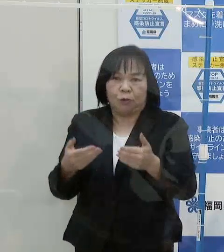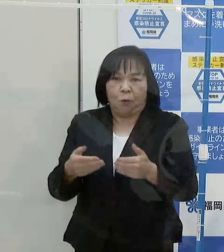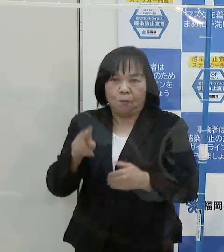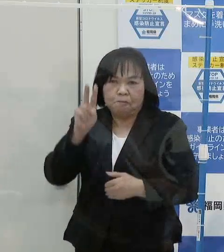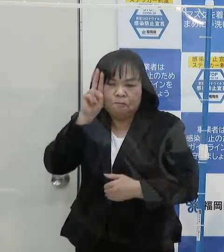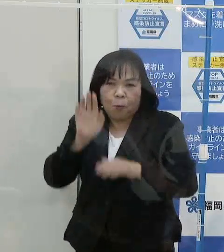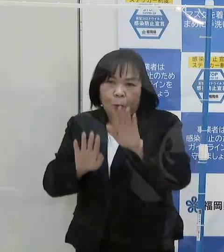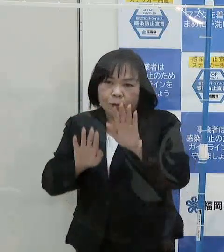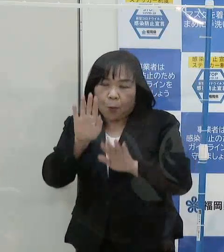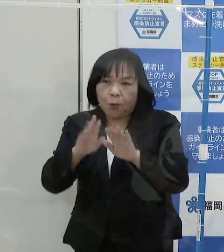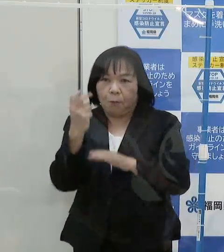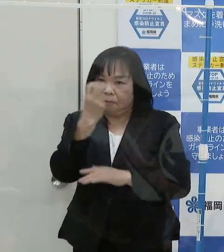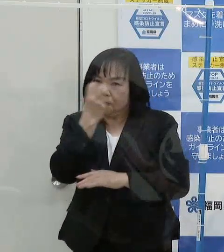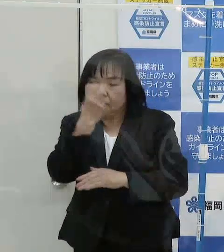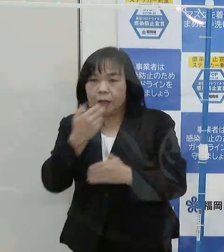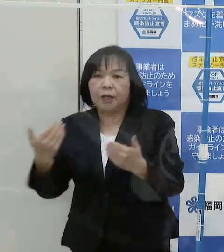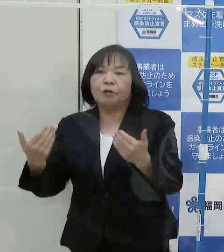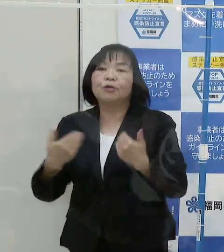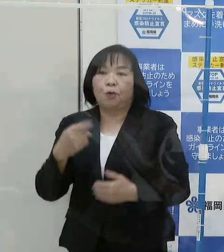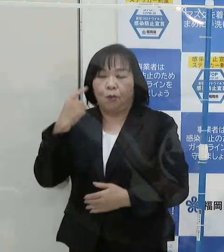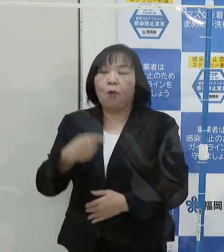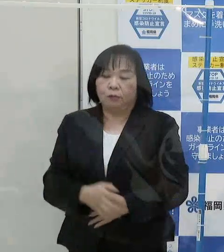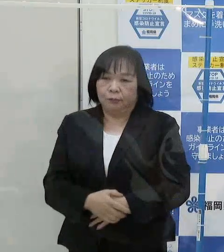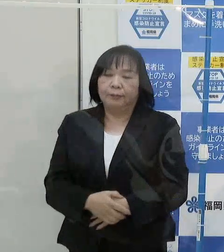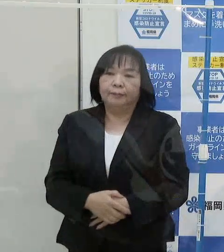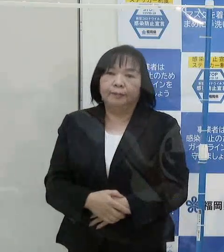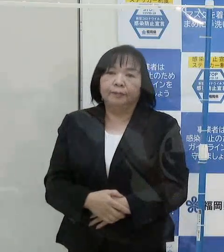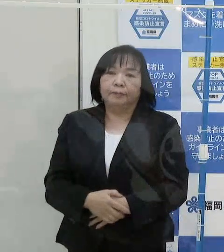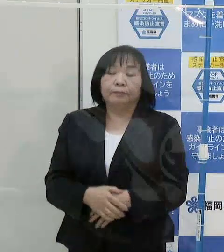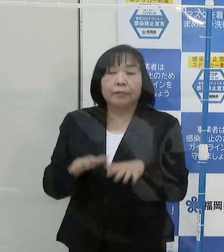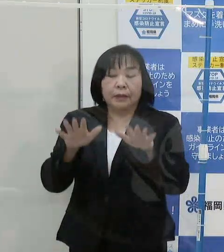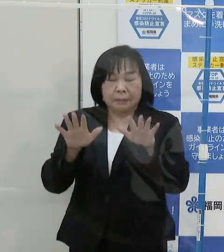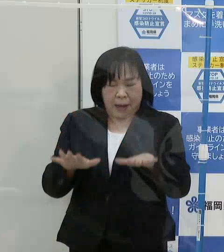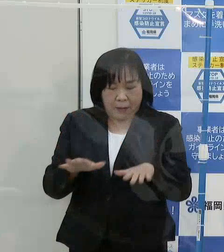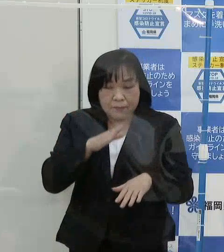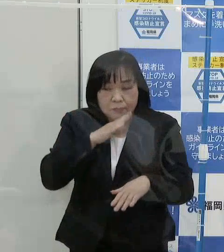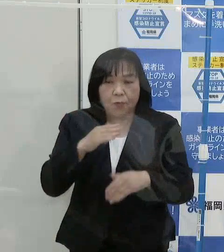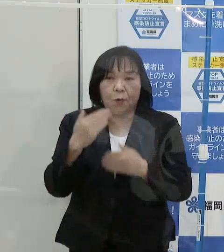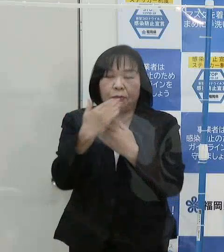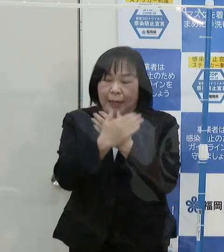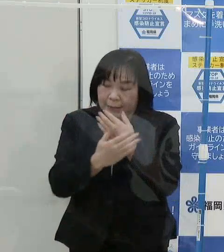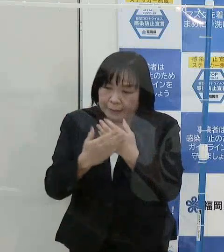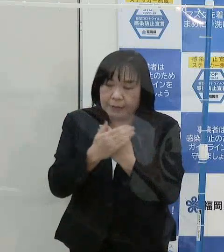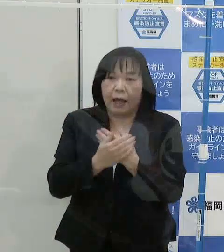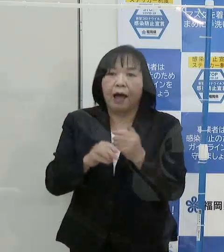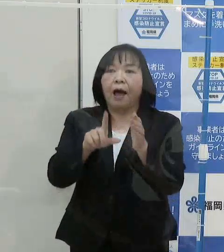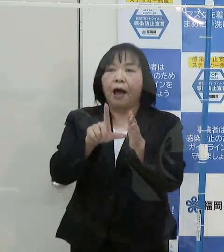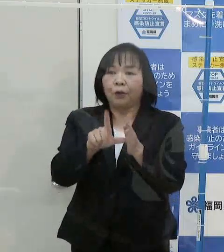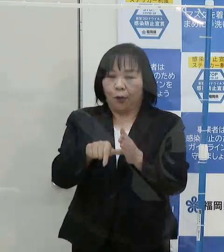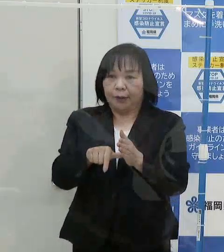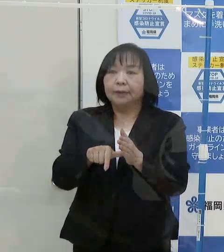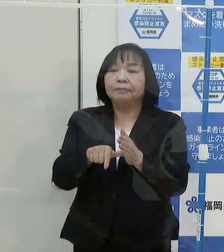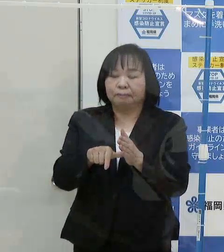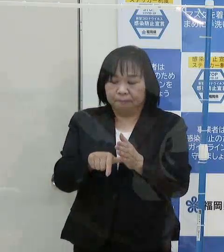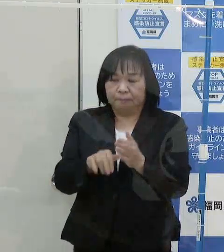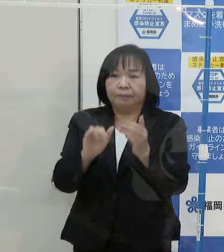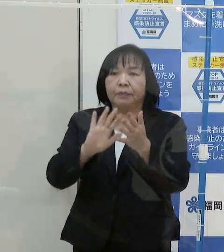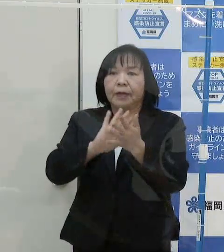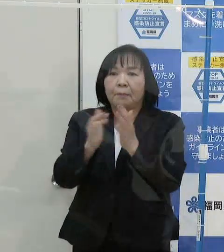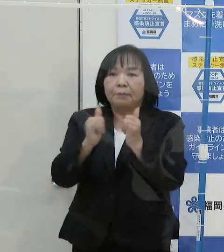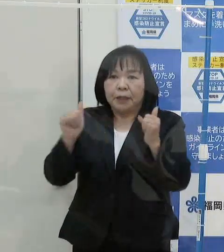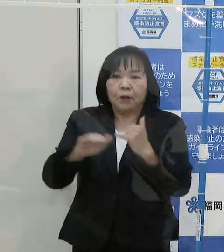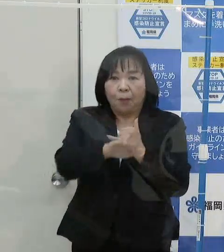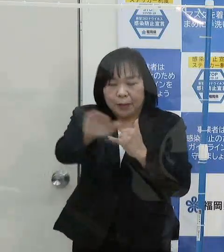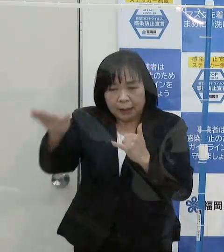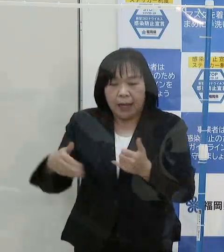戒感を持って見ていきたいと思っているところであります。今が非常に大事な時期でございますので、県民の皆様、事業